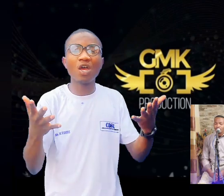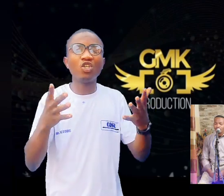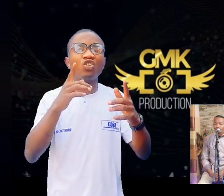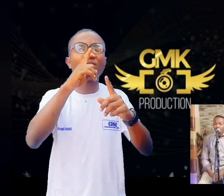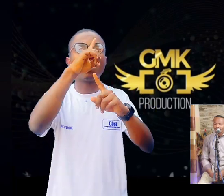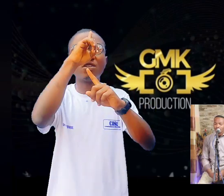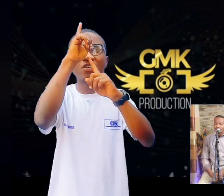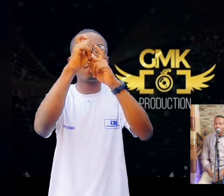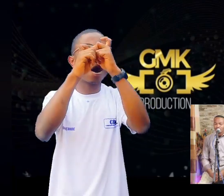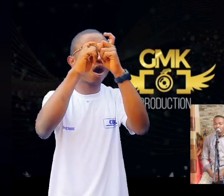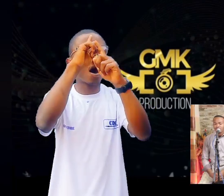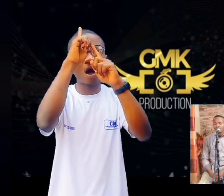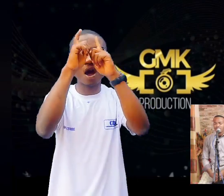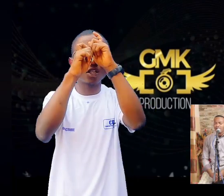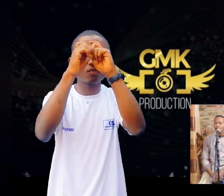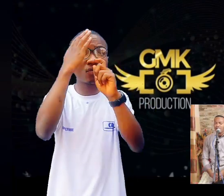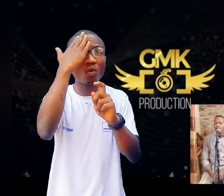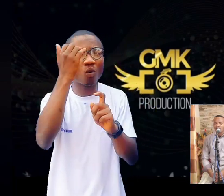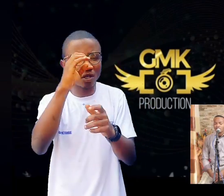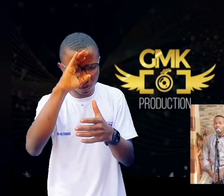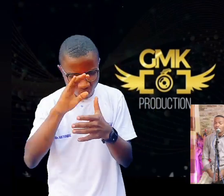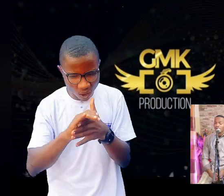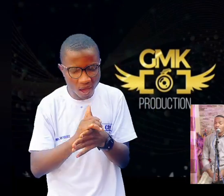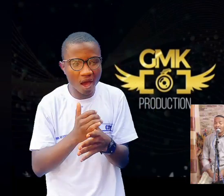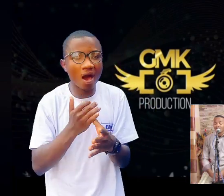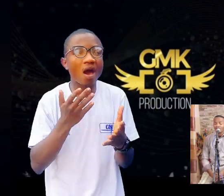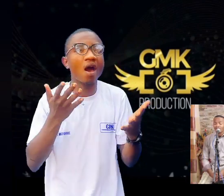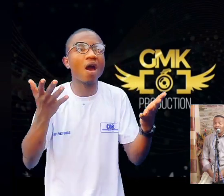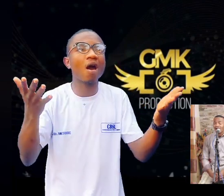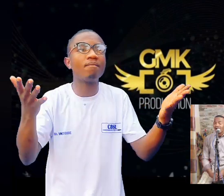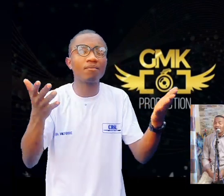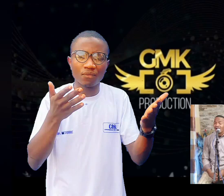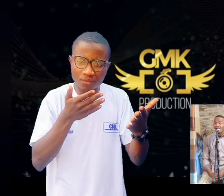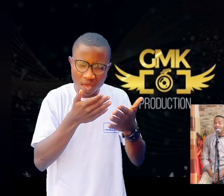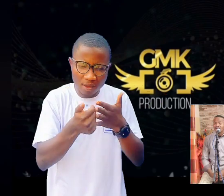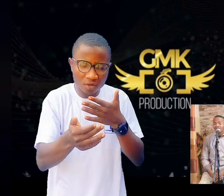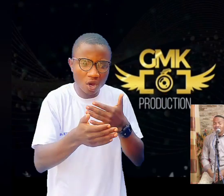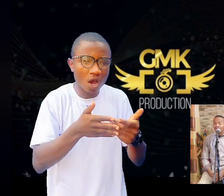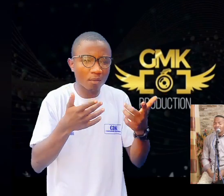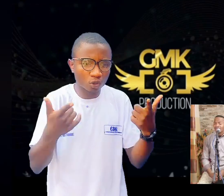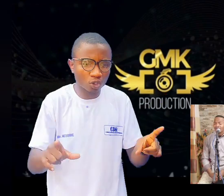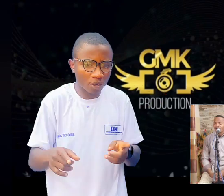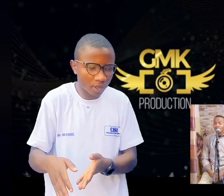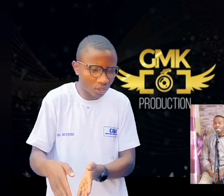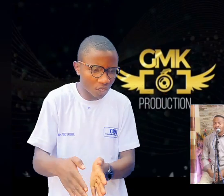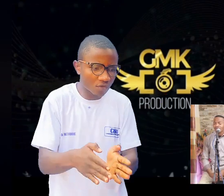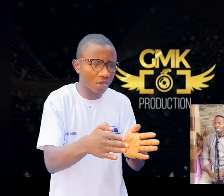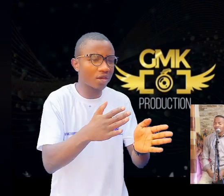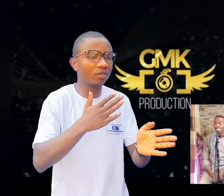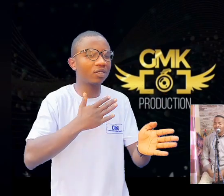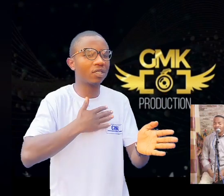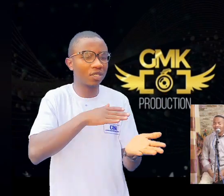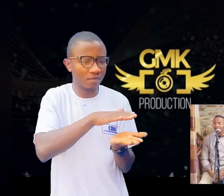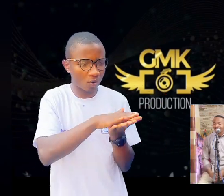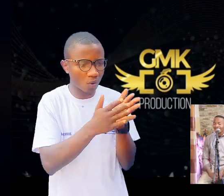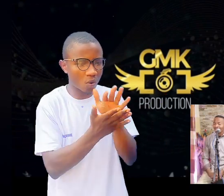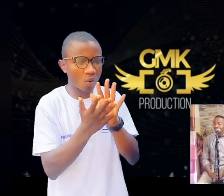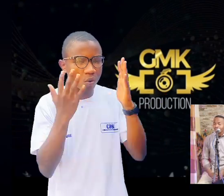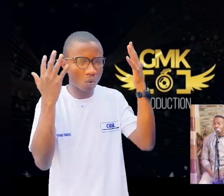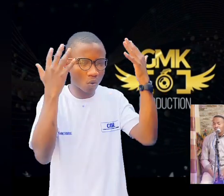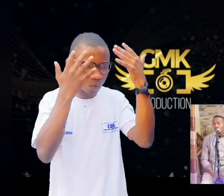plus. Je me demande pourquoi je crois, même quand mon chemin